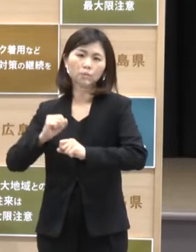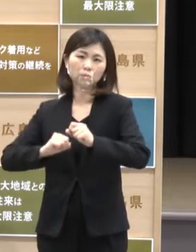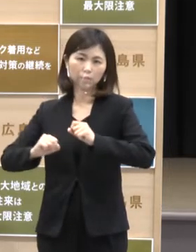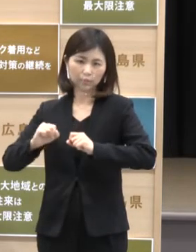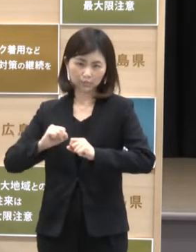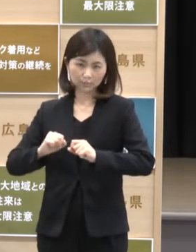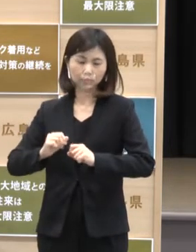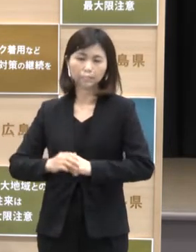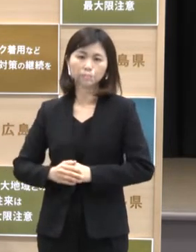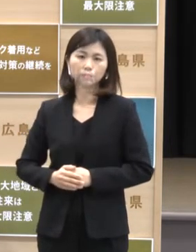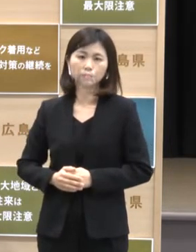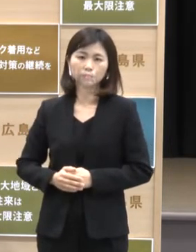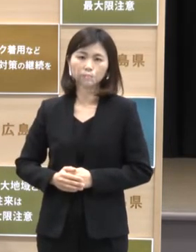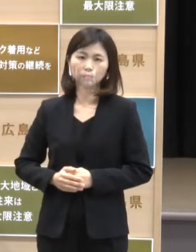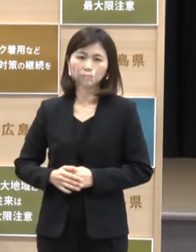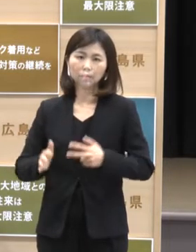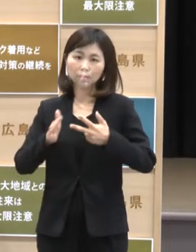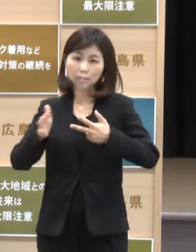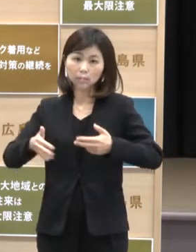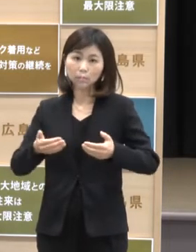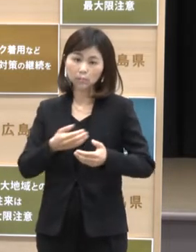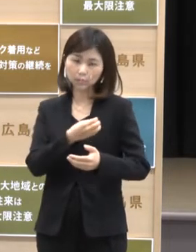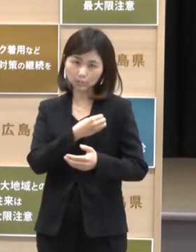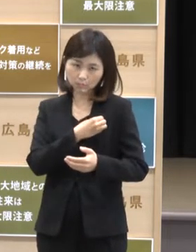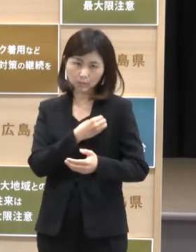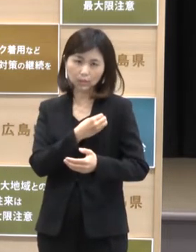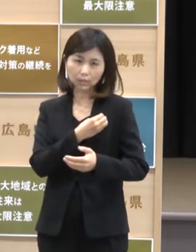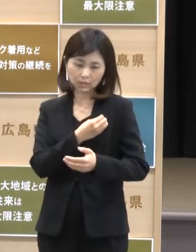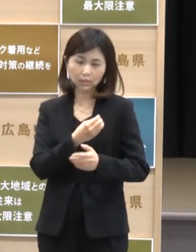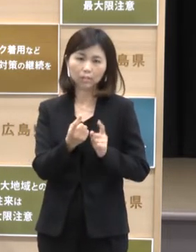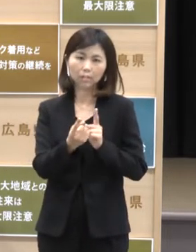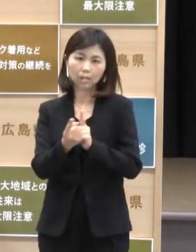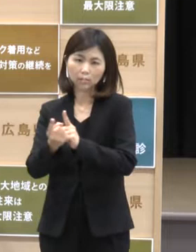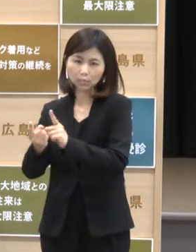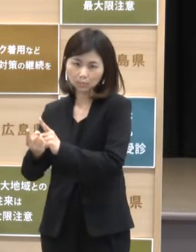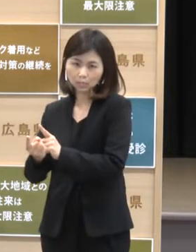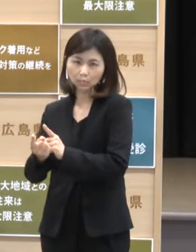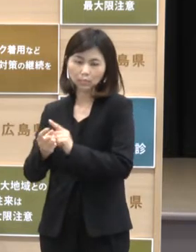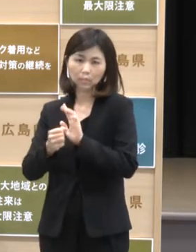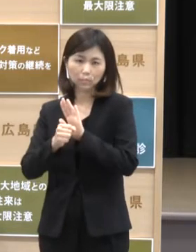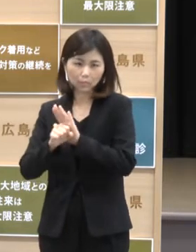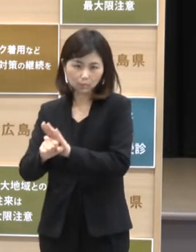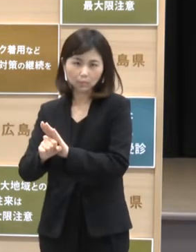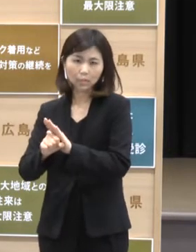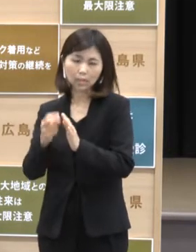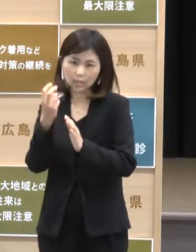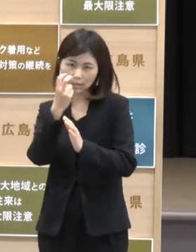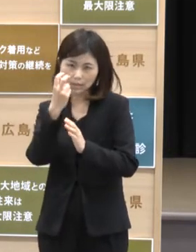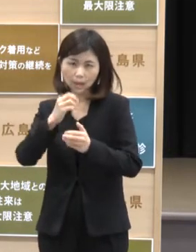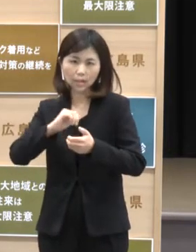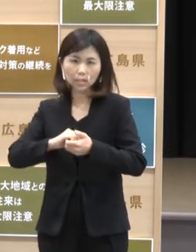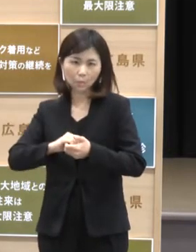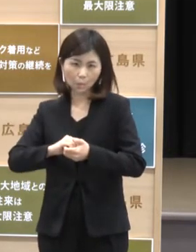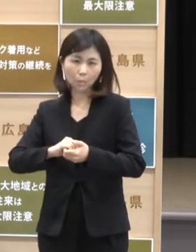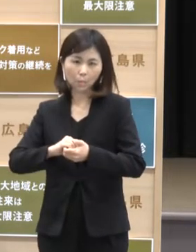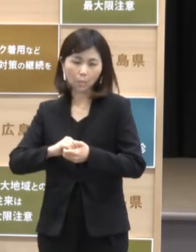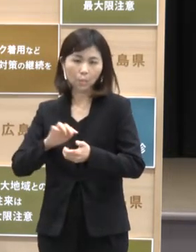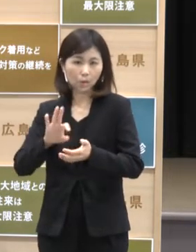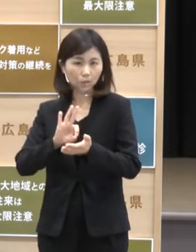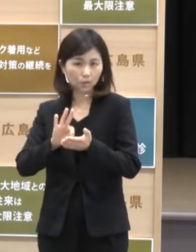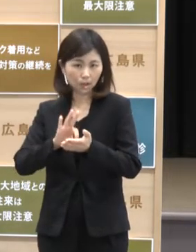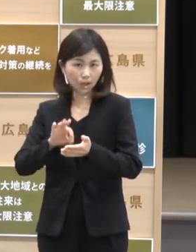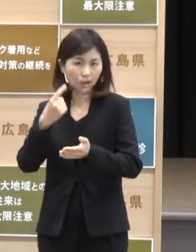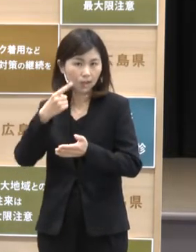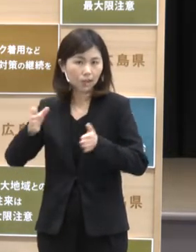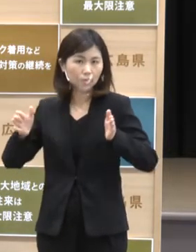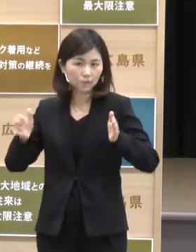して、施設の職員などに対する、抗原検査キットをですね、用いた月